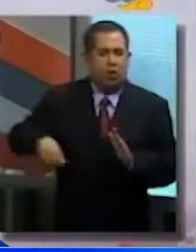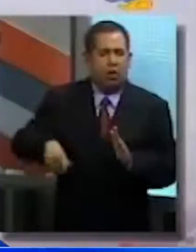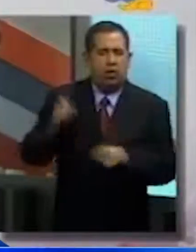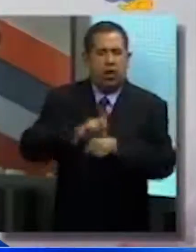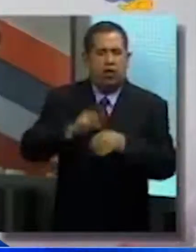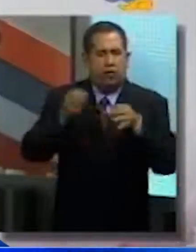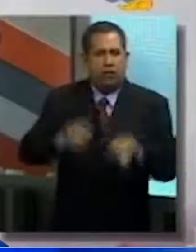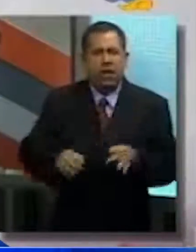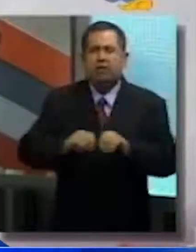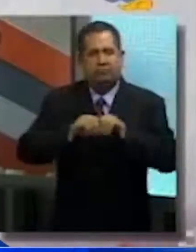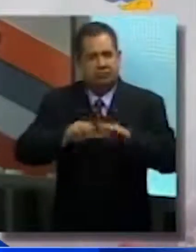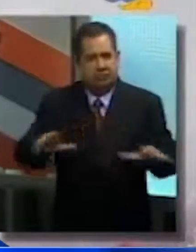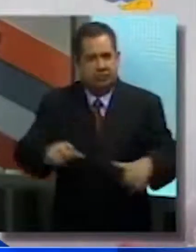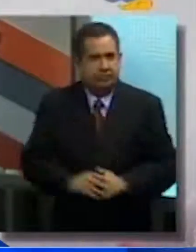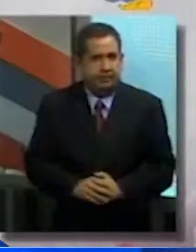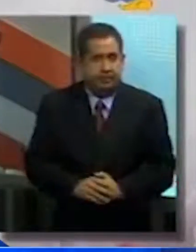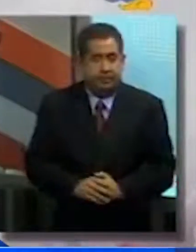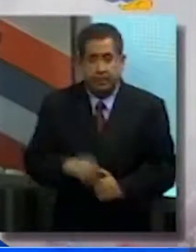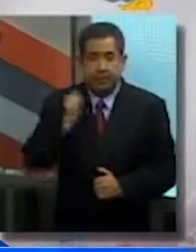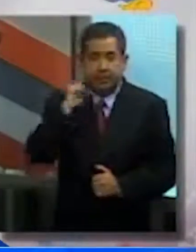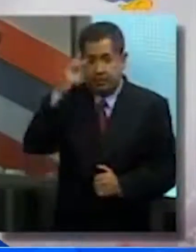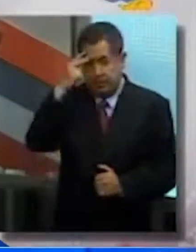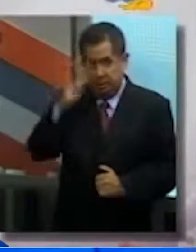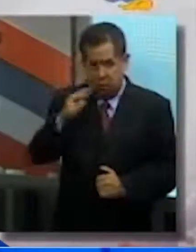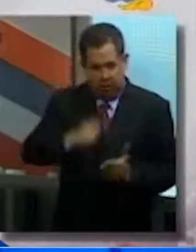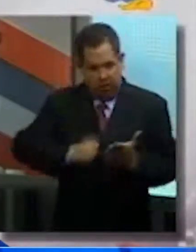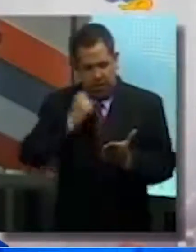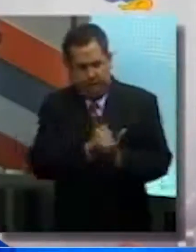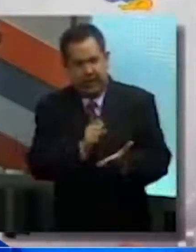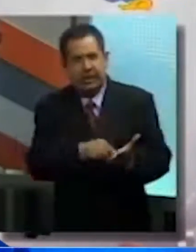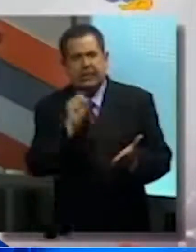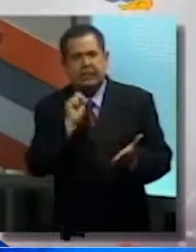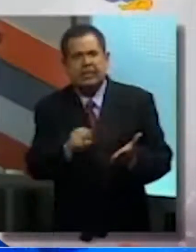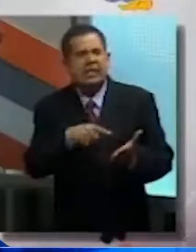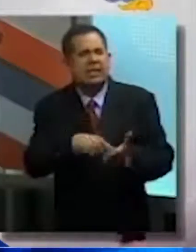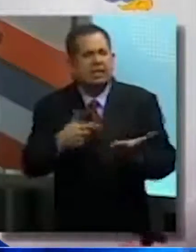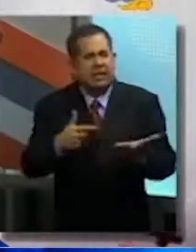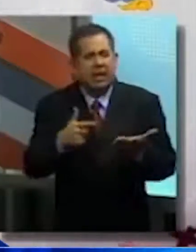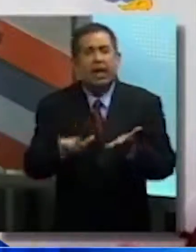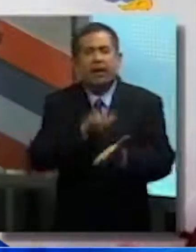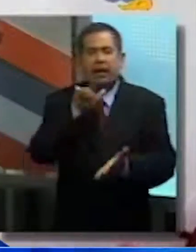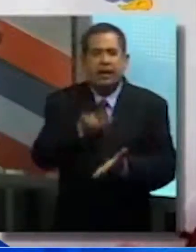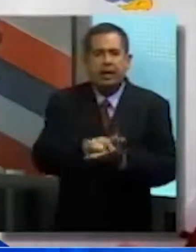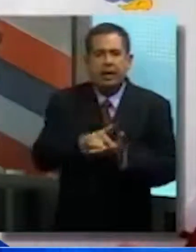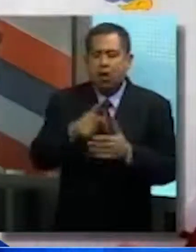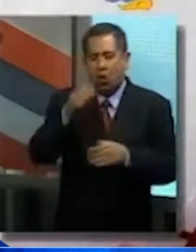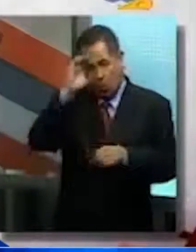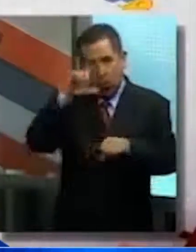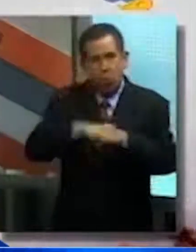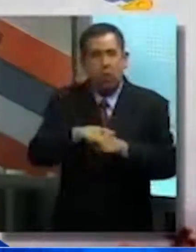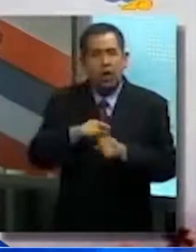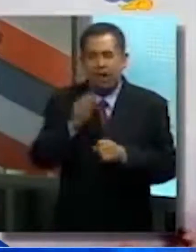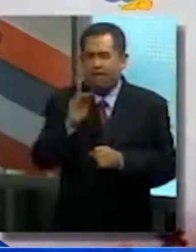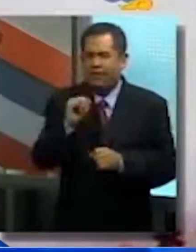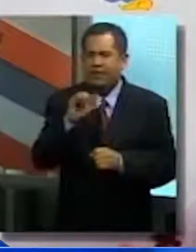Federación. El Senado de la República avaló el proyecto de decreto que expide la Ley General de Cultura Física y